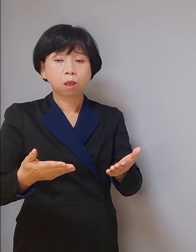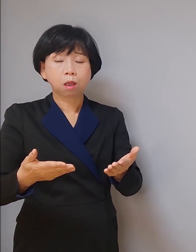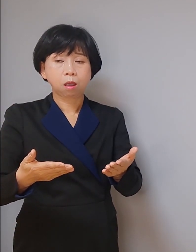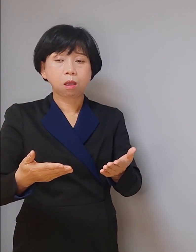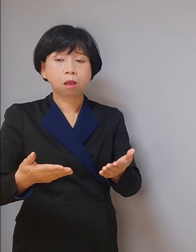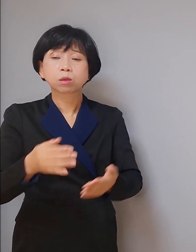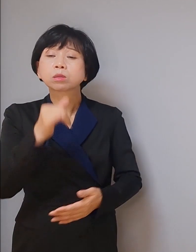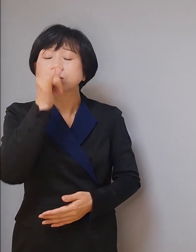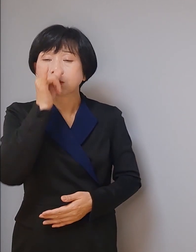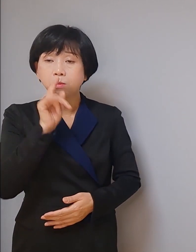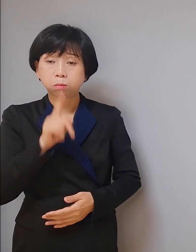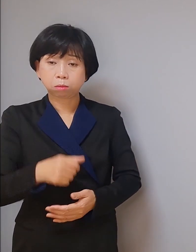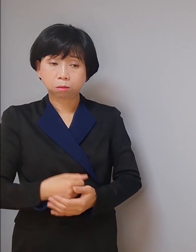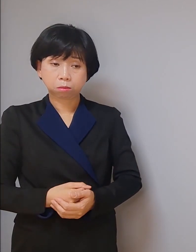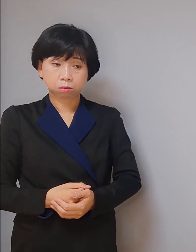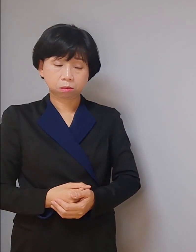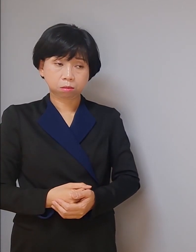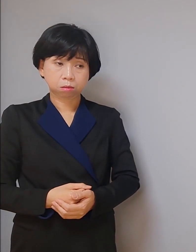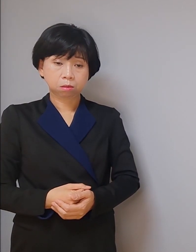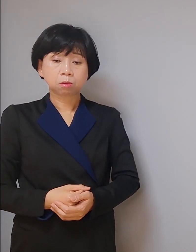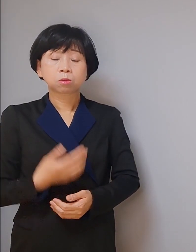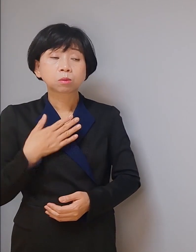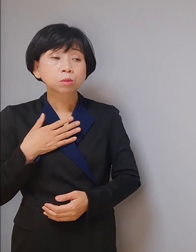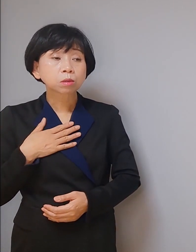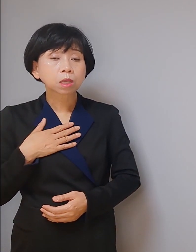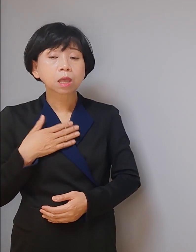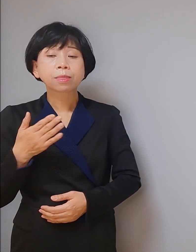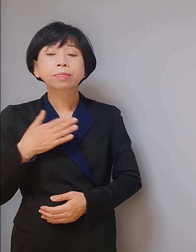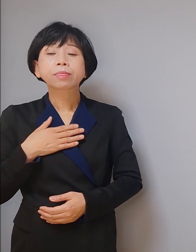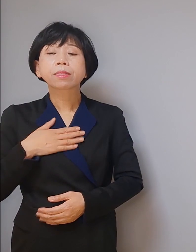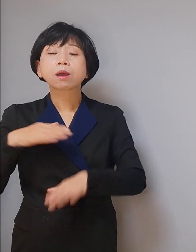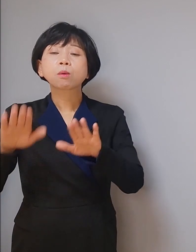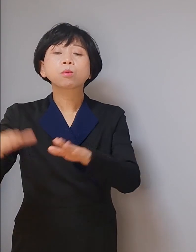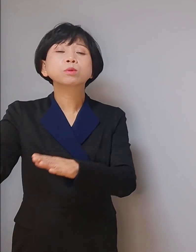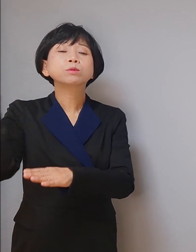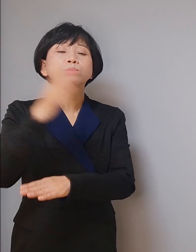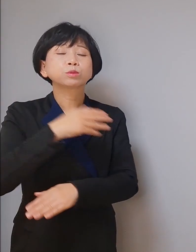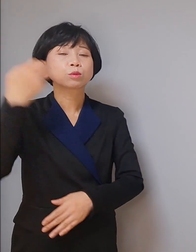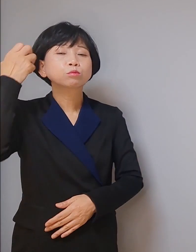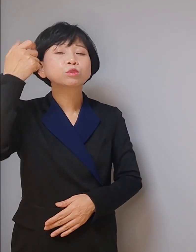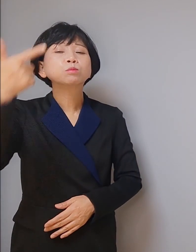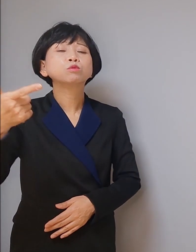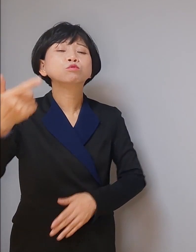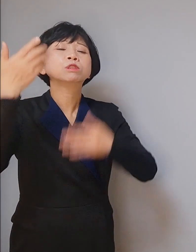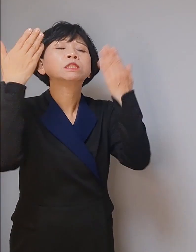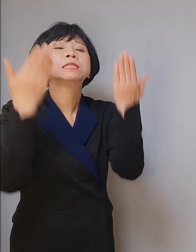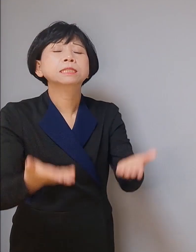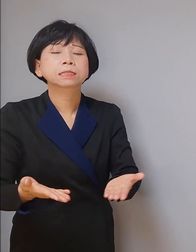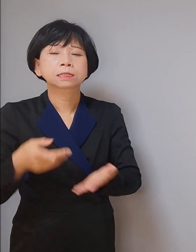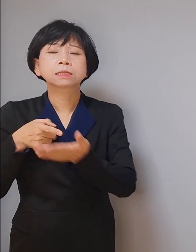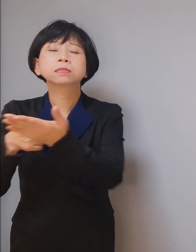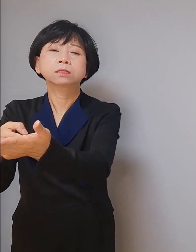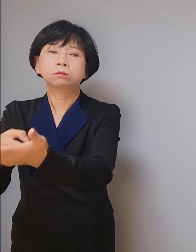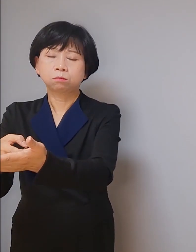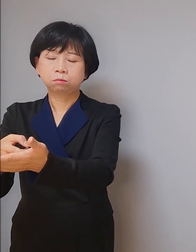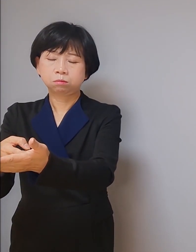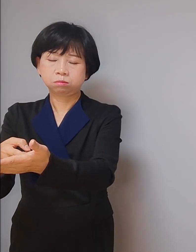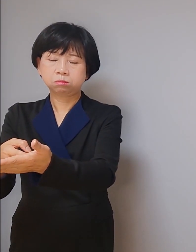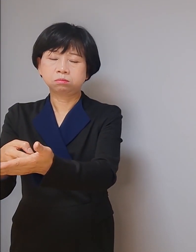있음에도 불구하고 나 오늘부터 96일 동안 휴가를 내겠다고 이 직장을